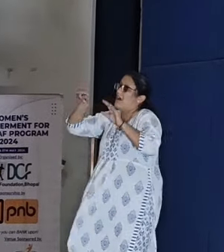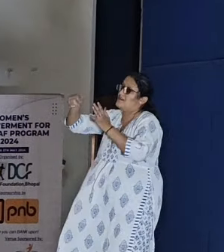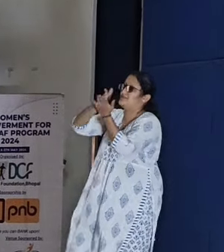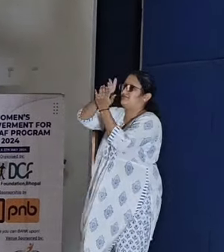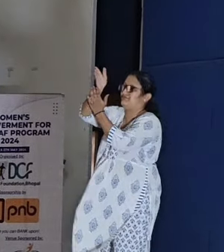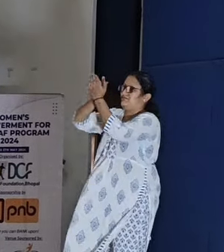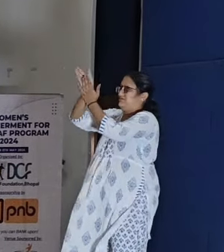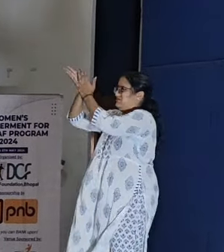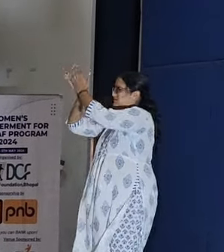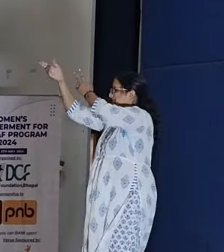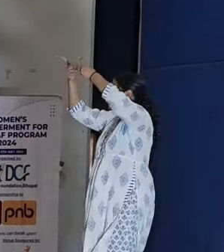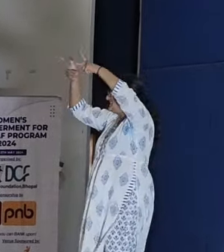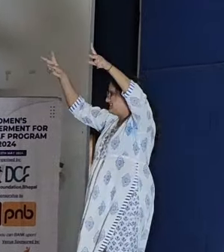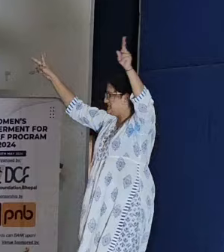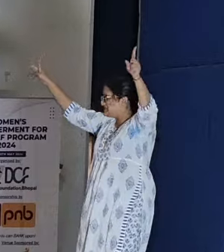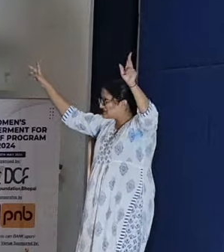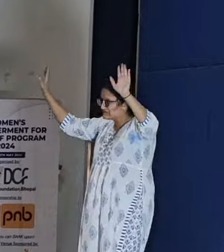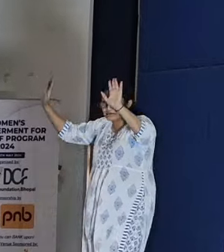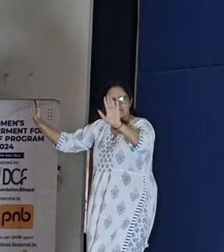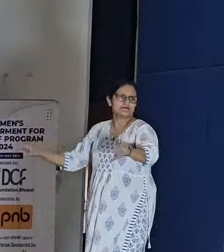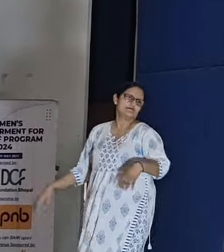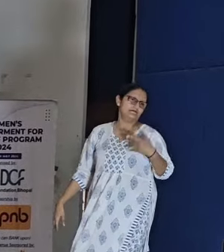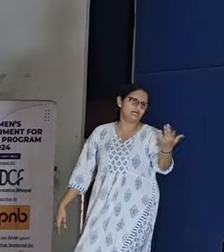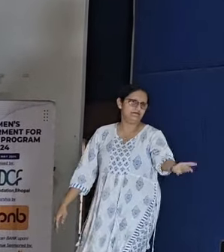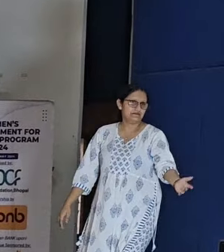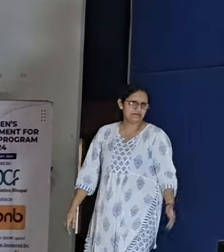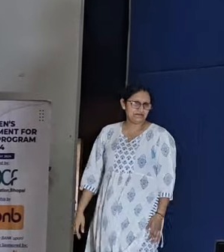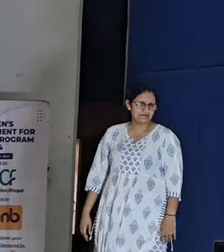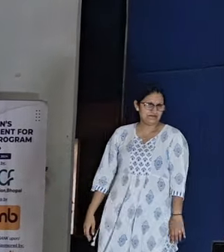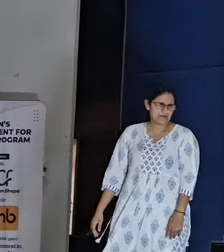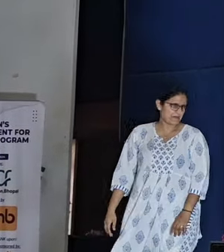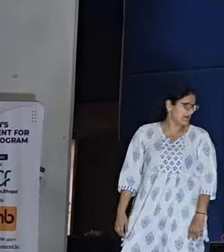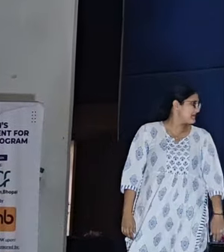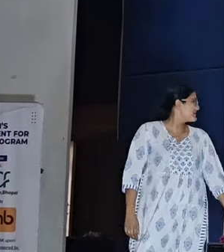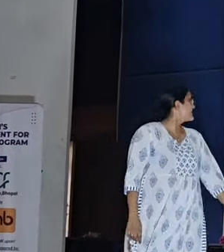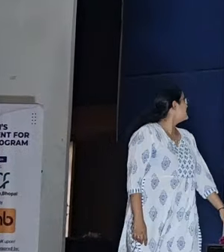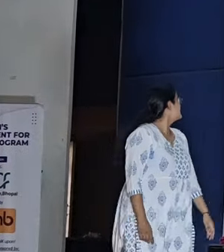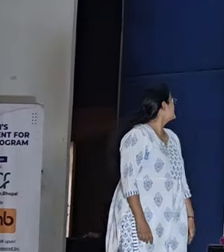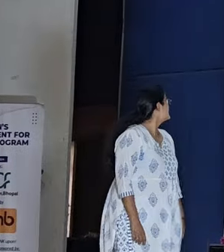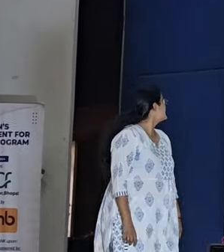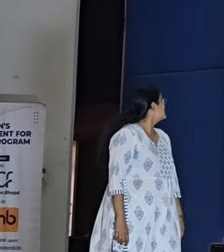मुझे ब्लैक स्पॉट दिख रहा है। ये अलग अलग अशर के पिक्टोरियल फॉर्म्स और विजन होते हैं।